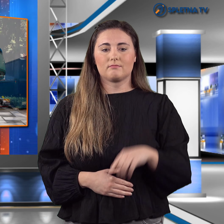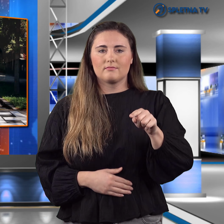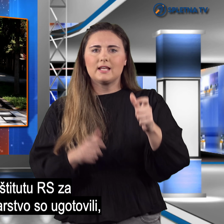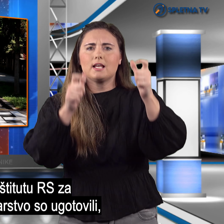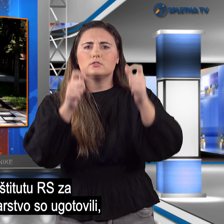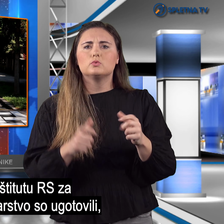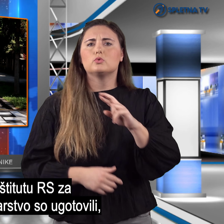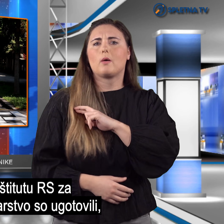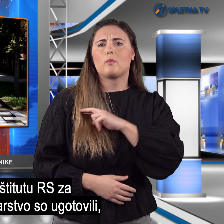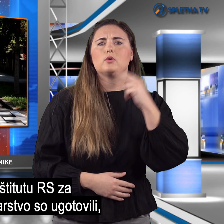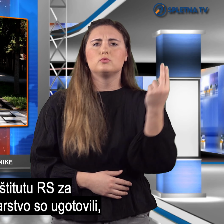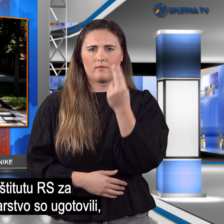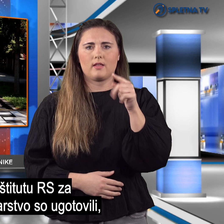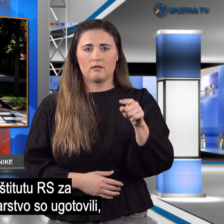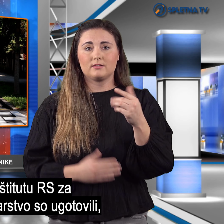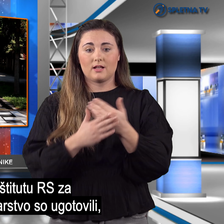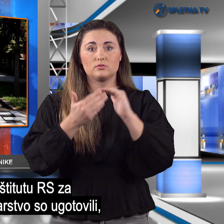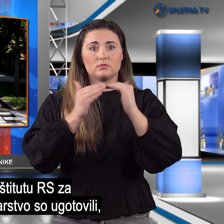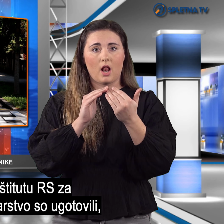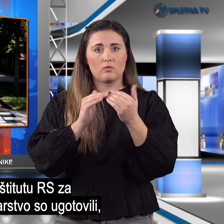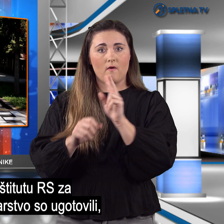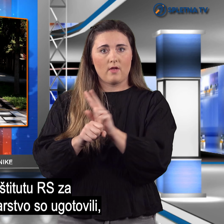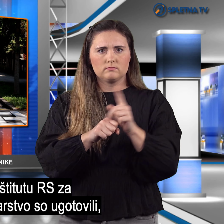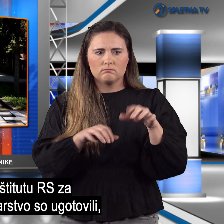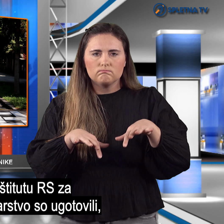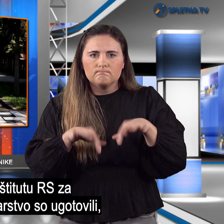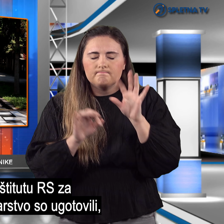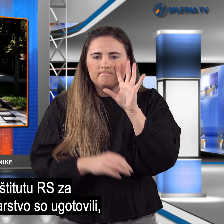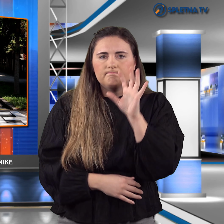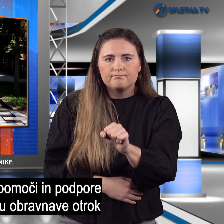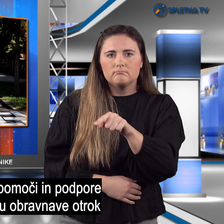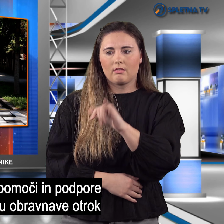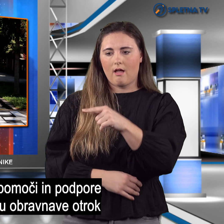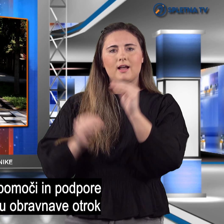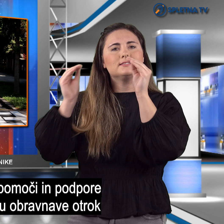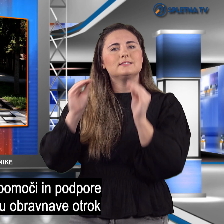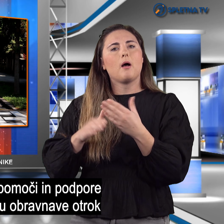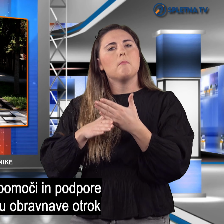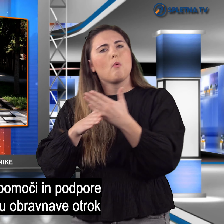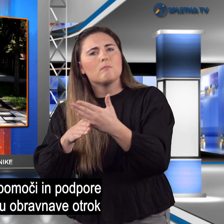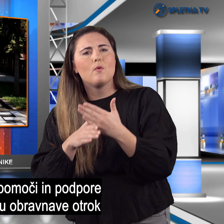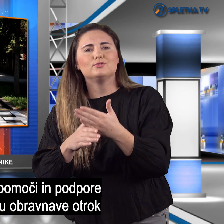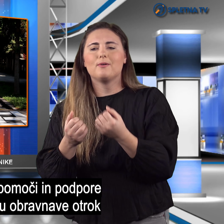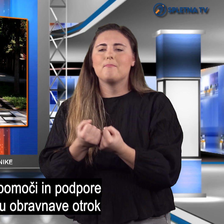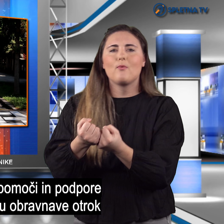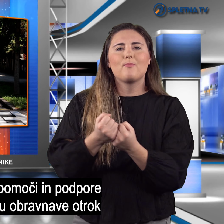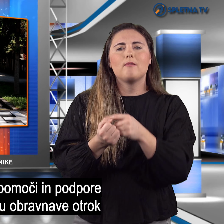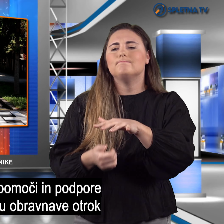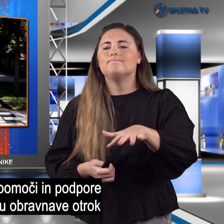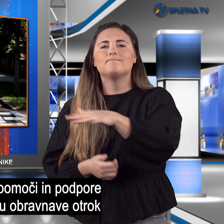Na Inštitutu RS za socialno varstvo so ugotovili, da sistem pomoči in podpore na področju obravnave otrok in